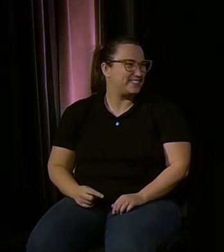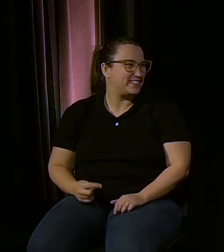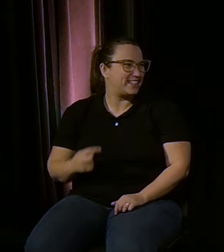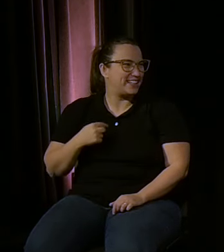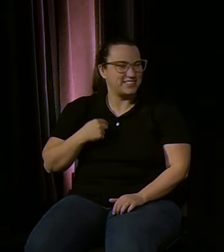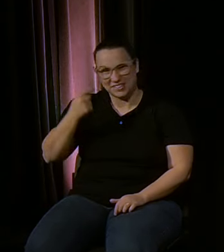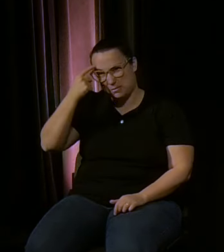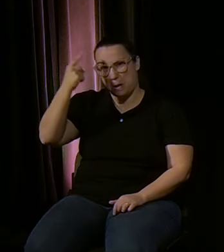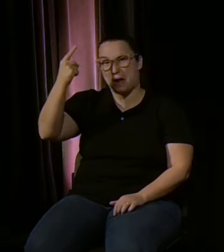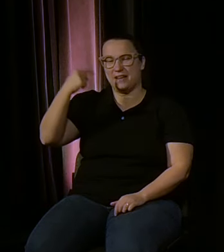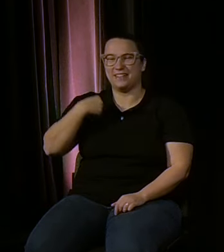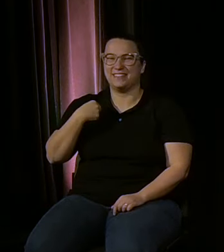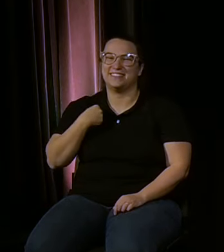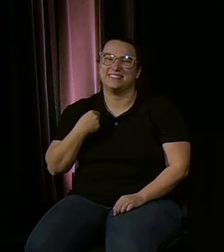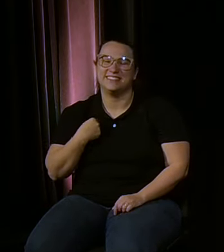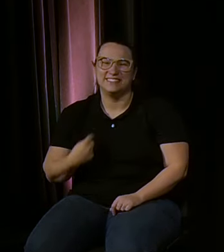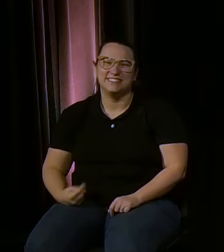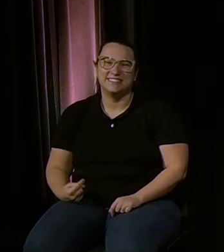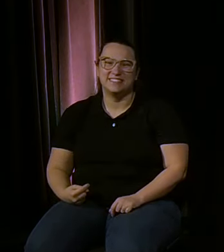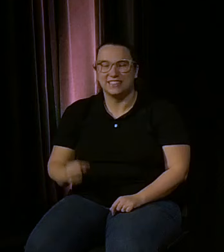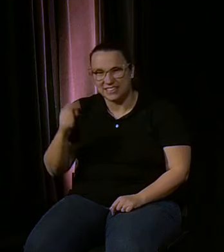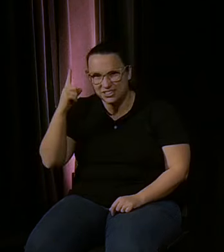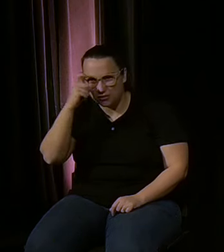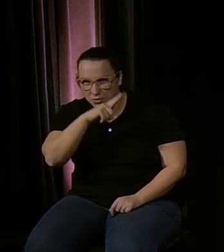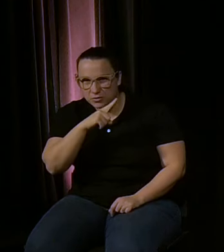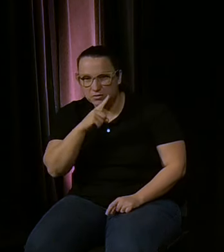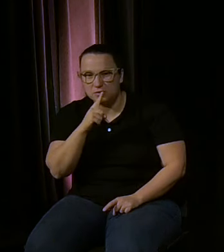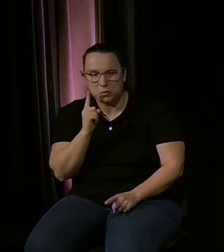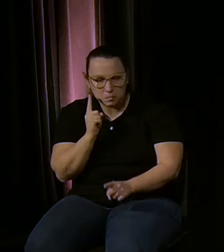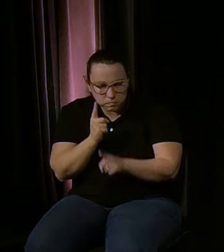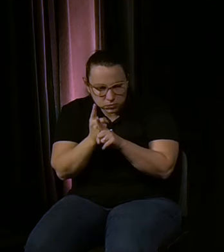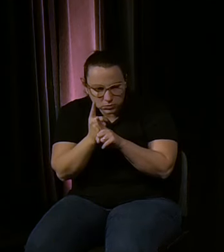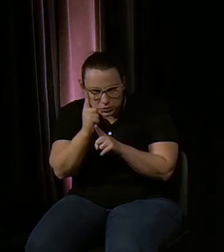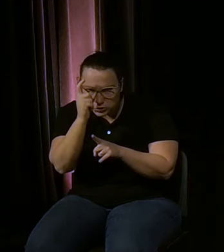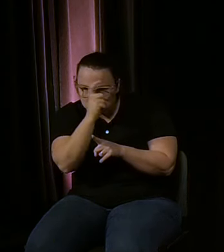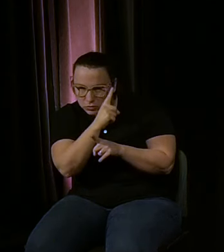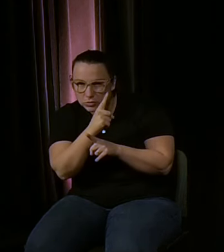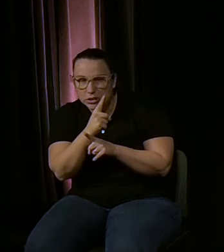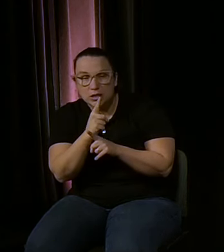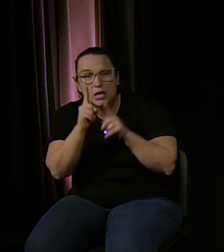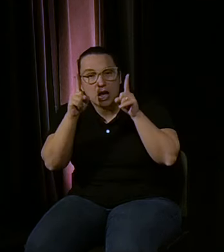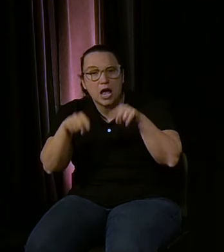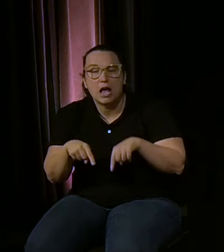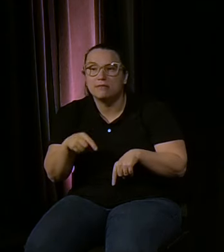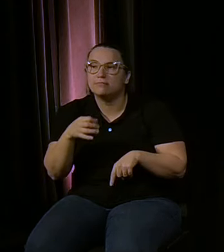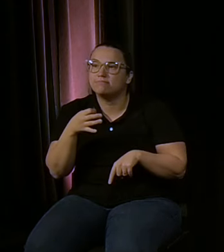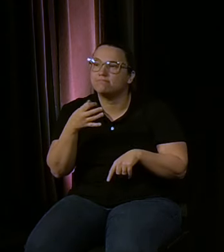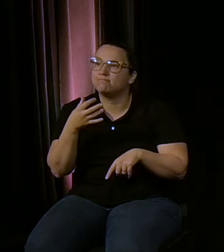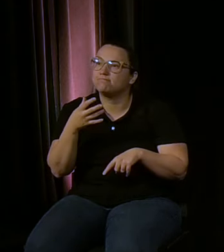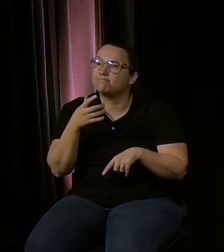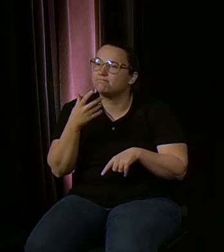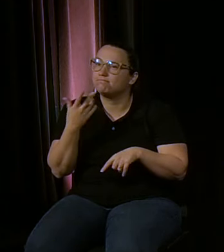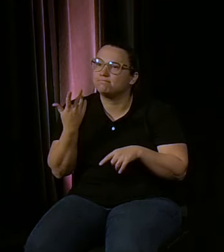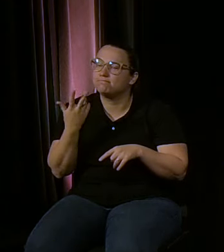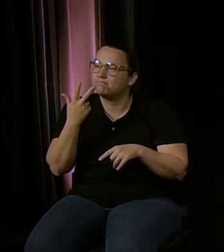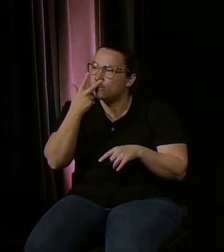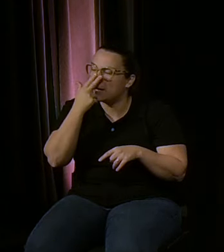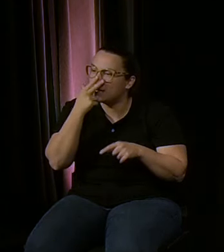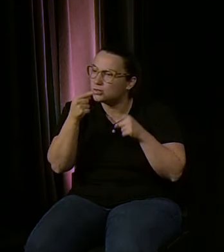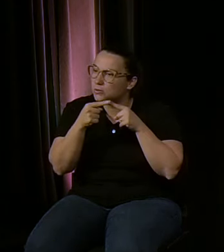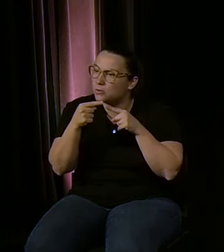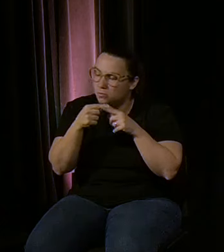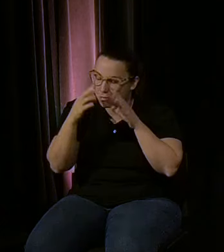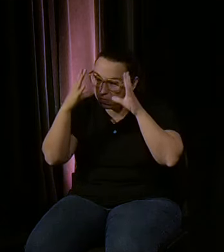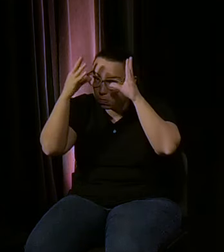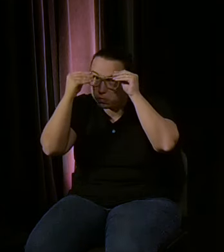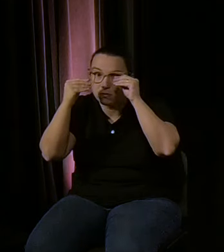cabeça. Que essa dificuldade de encontrar o artefato é também um símbolo muito material desse